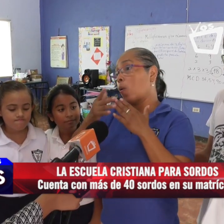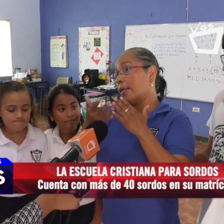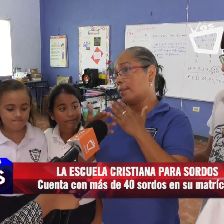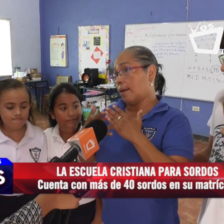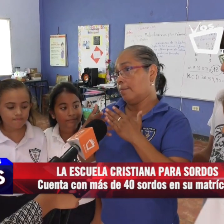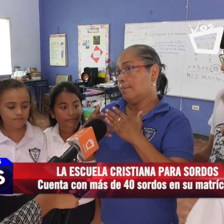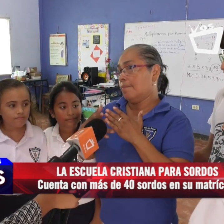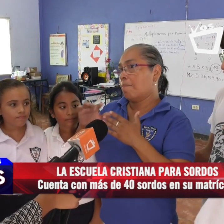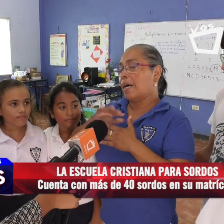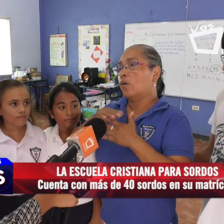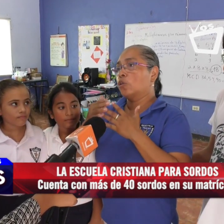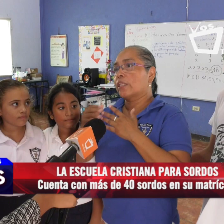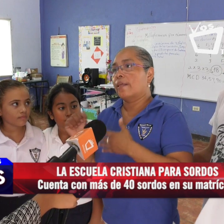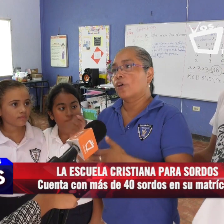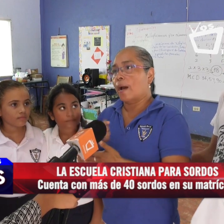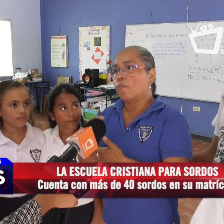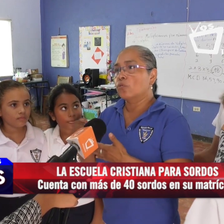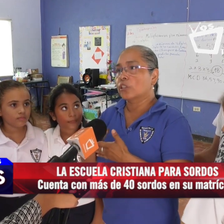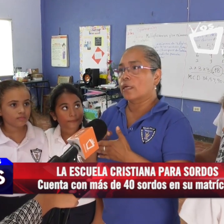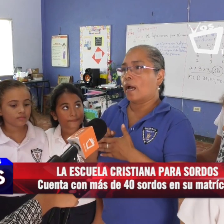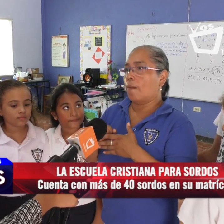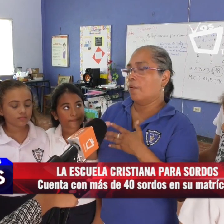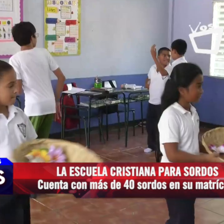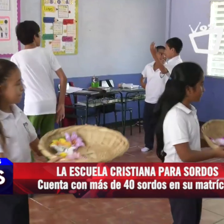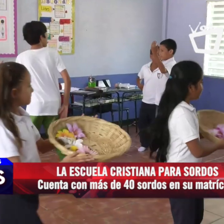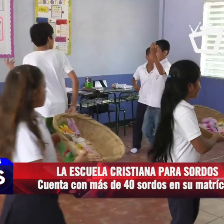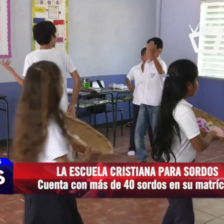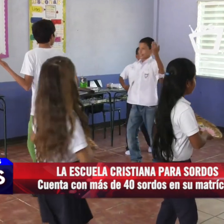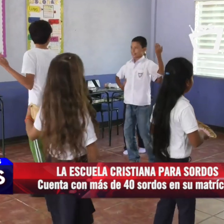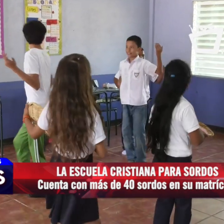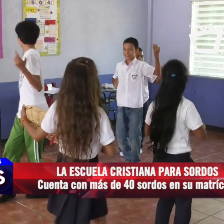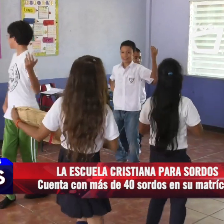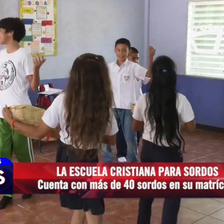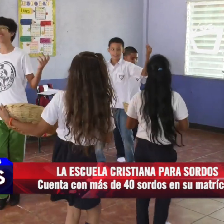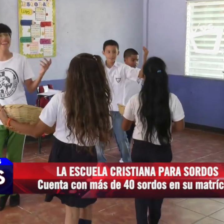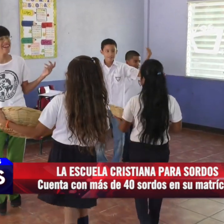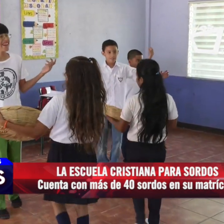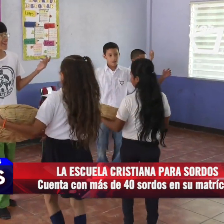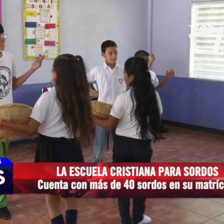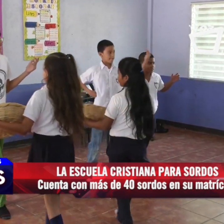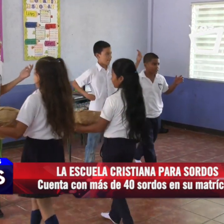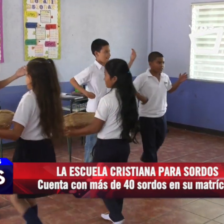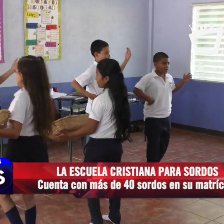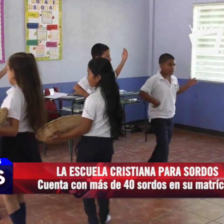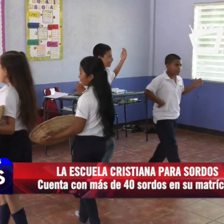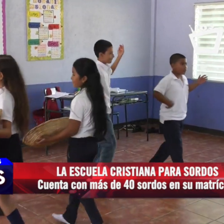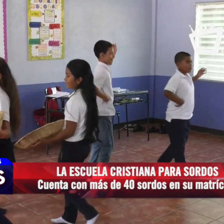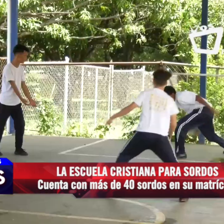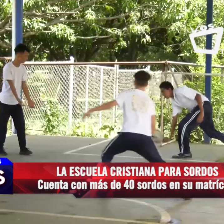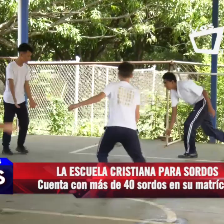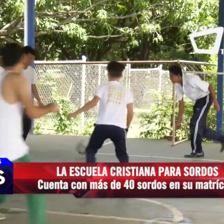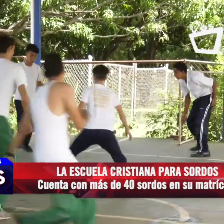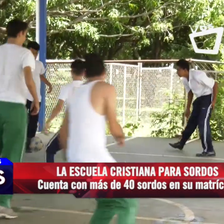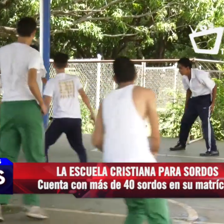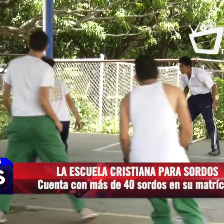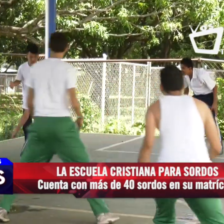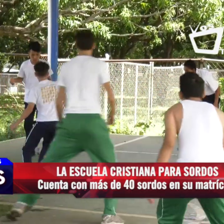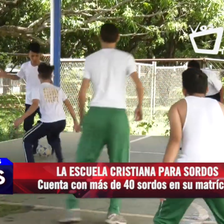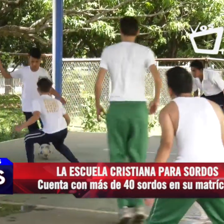cuentan, van contando la música. Y es que no solamente bailan, sino que también practican deportes, actúan y se